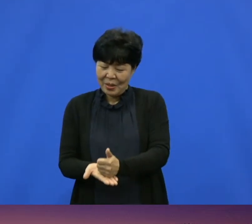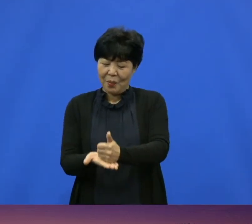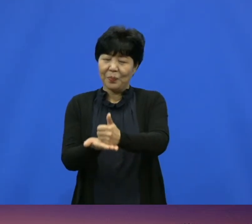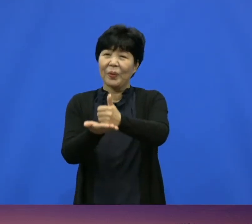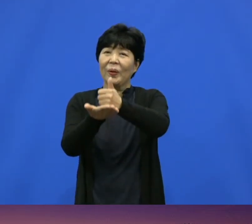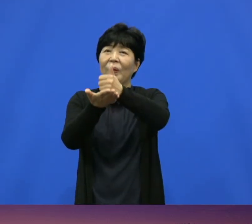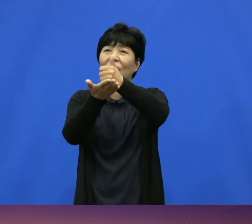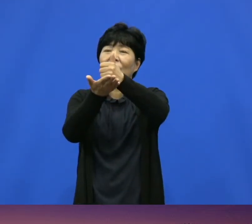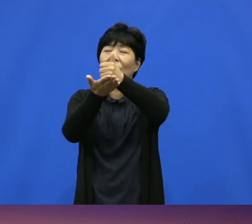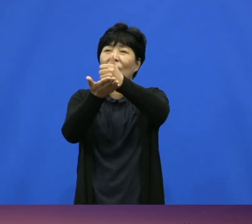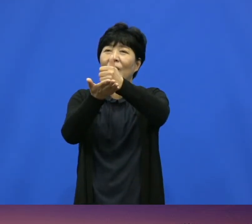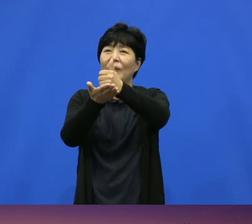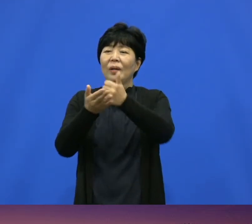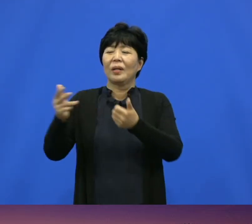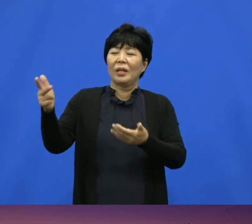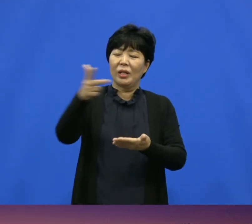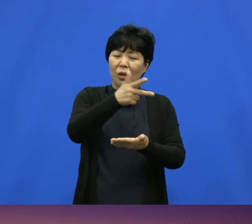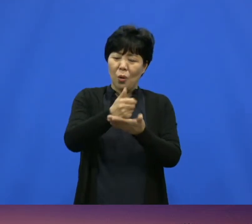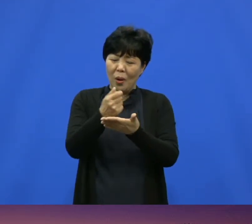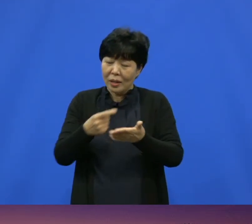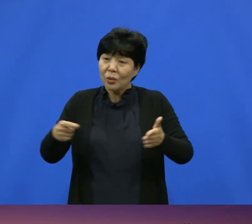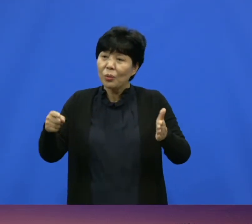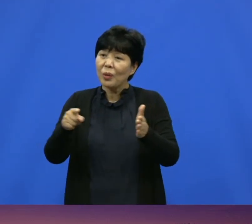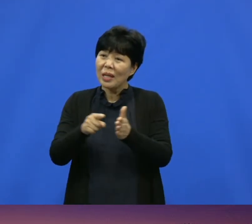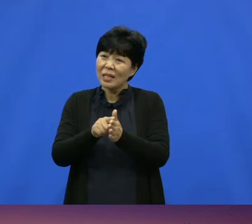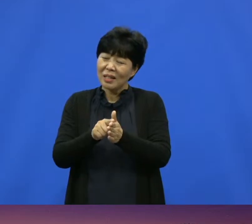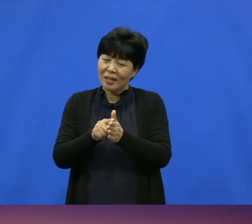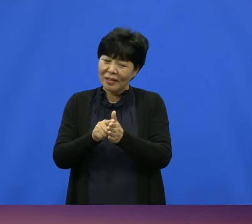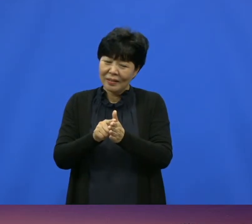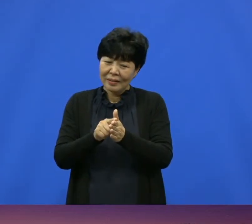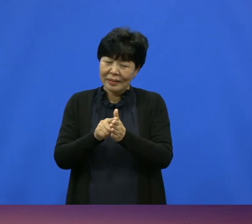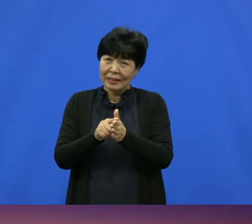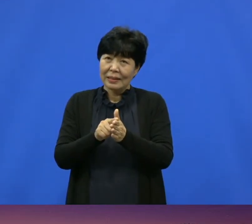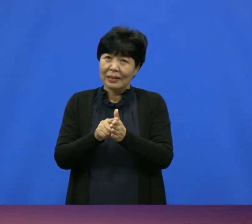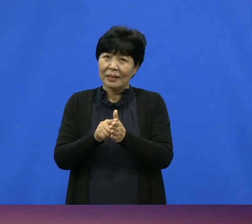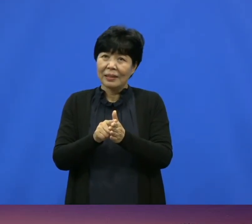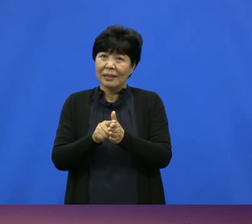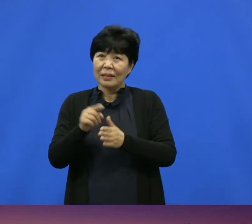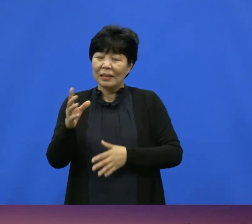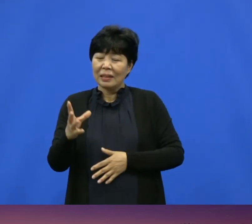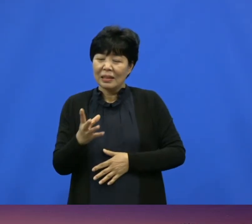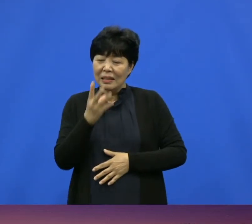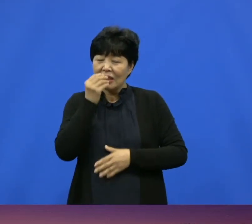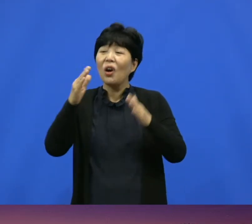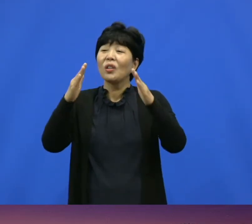위한 성전을 짓고자 그 모든 것을 다 했던, 마음을 쏟았던 그 다윗 아니에요, 여러분.